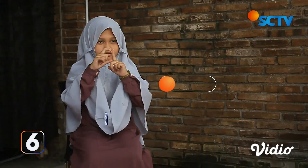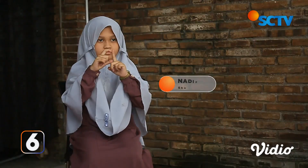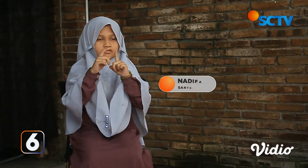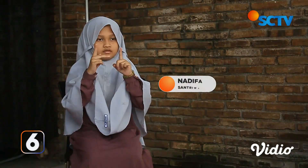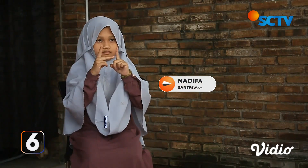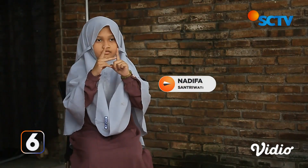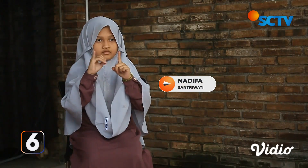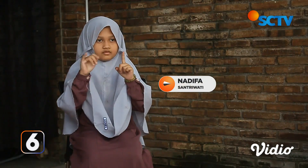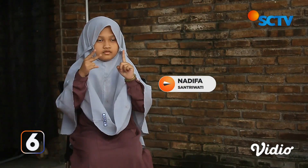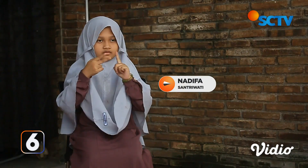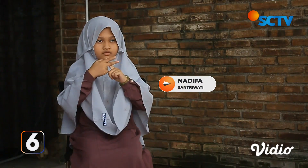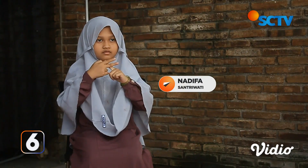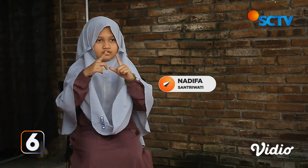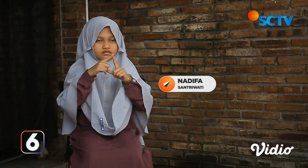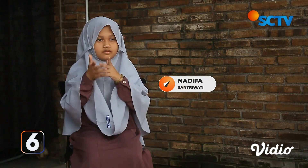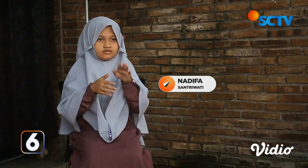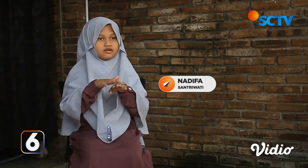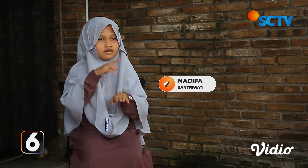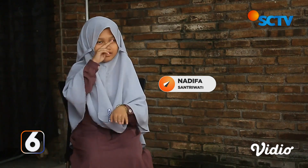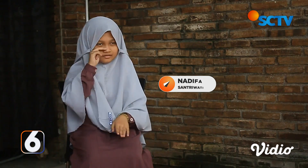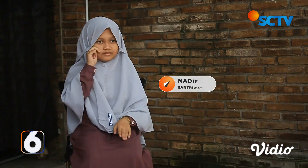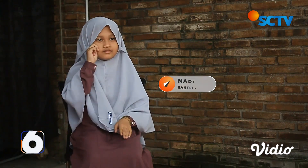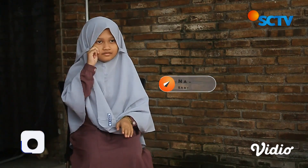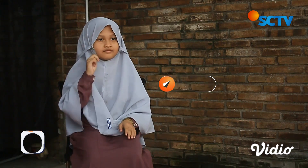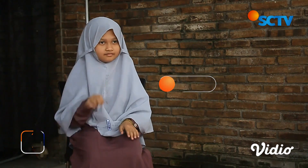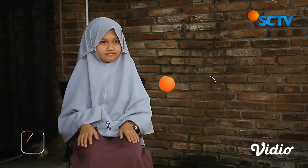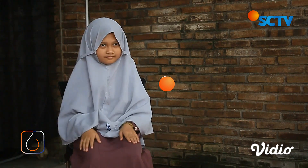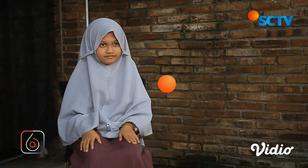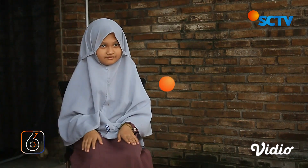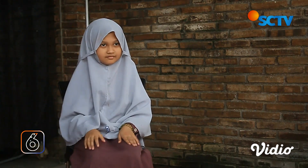Nama saya Nadifah, isyaratnya Nadif,